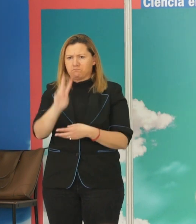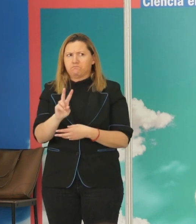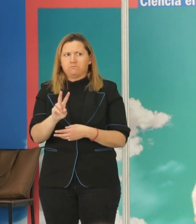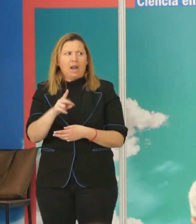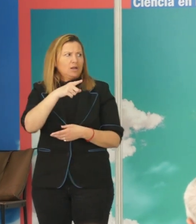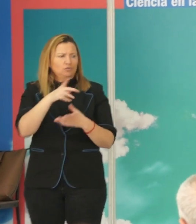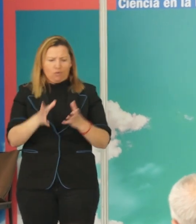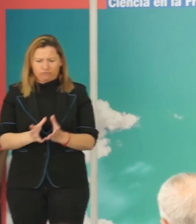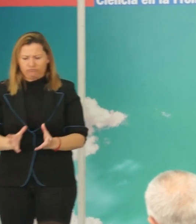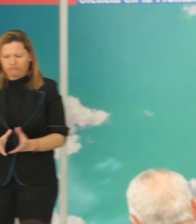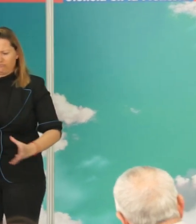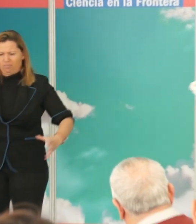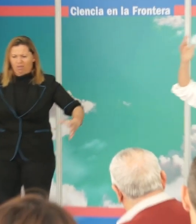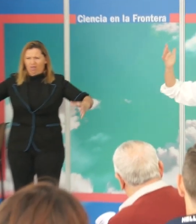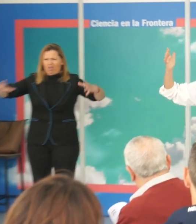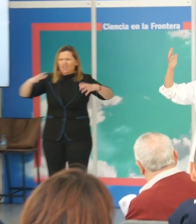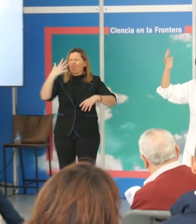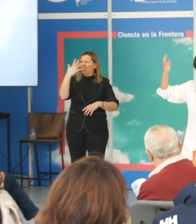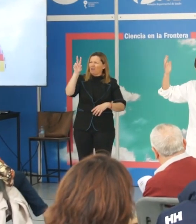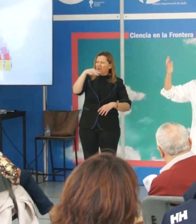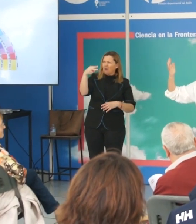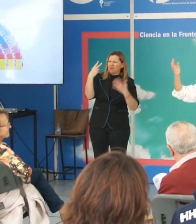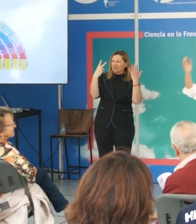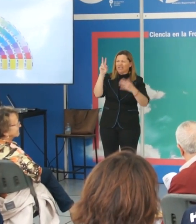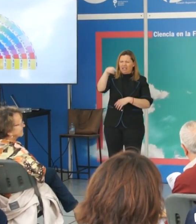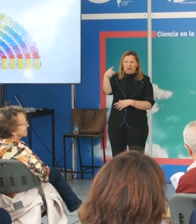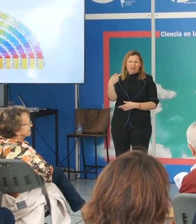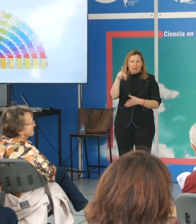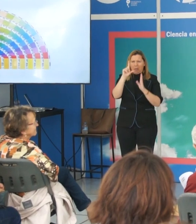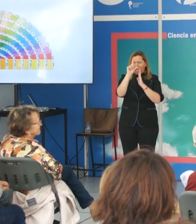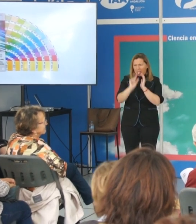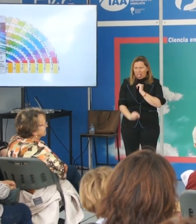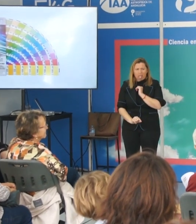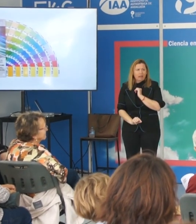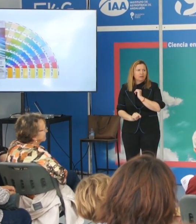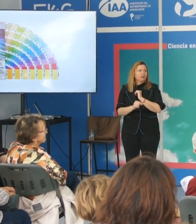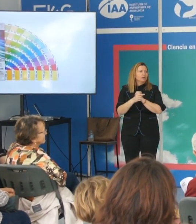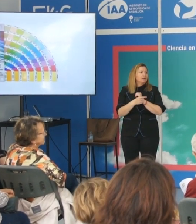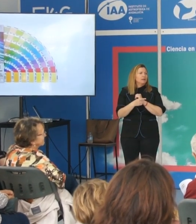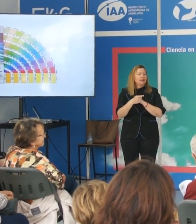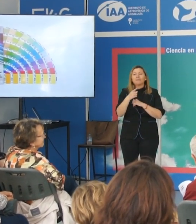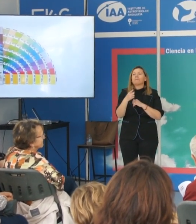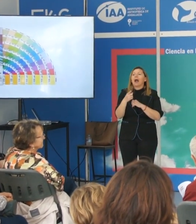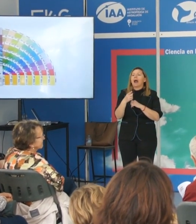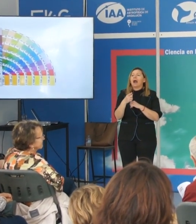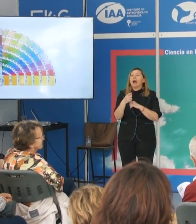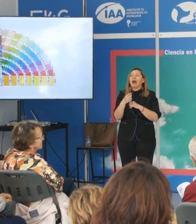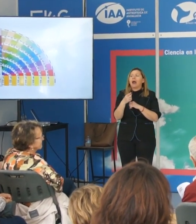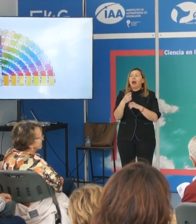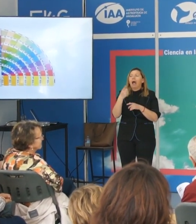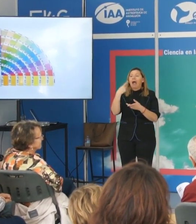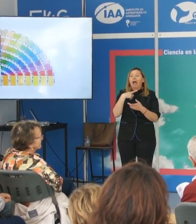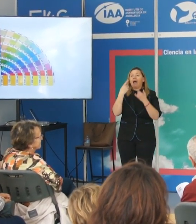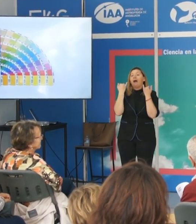de bolas de estas, son 5 euros, 7 euros, una cosa súper barata. Y tenéis para cualquier fiesta de cumpleaños, regalar las